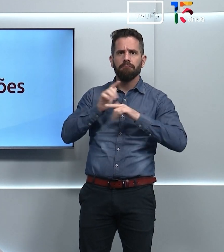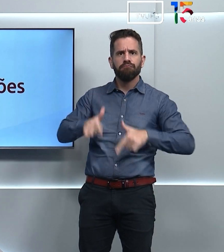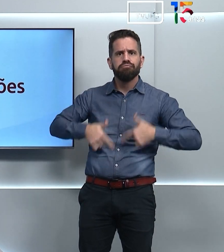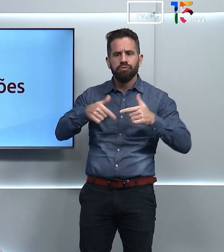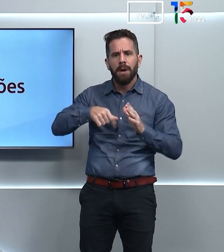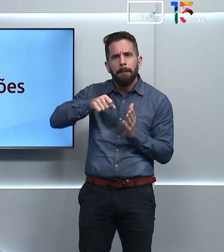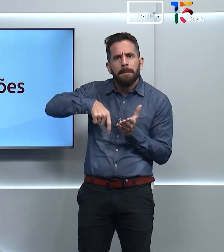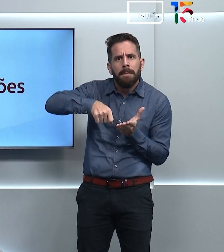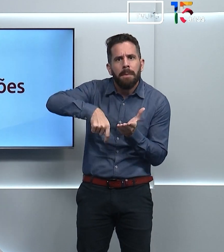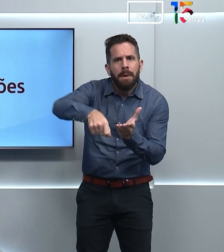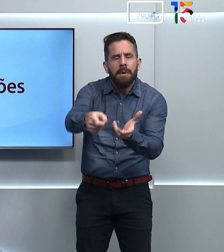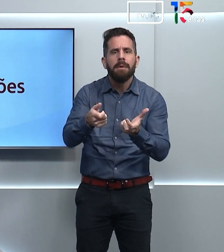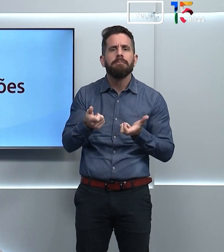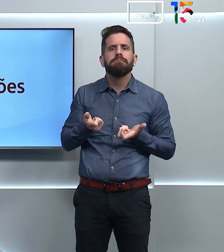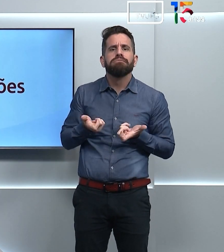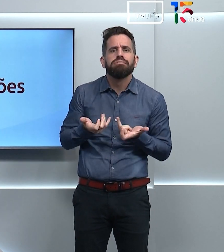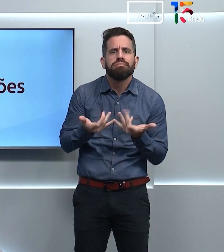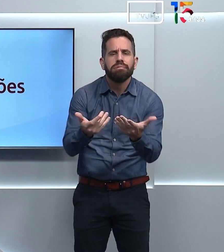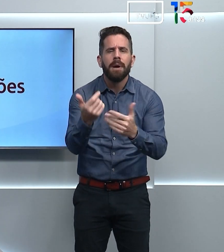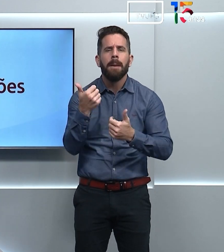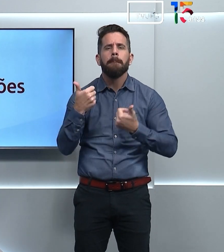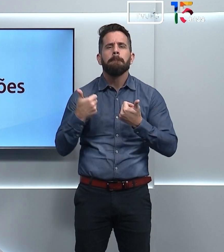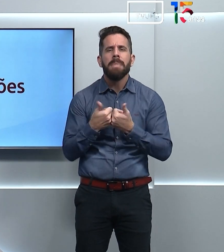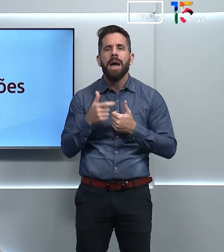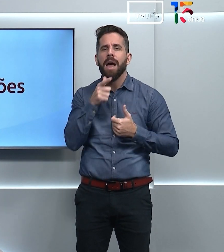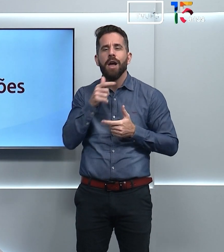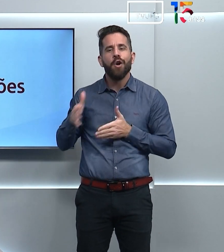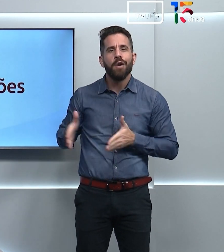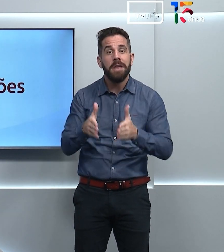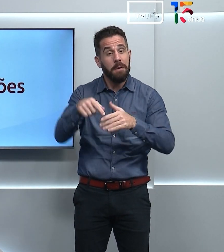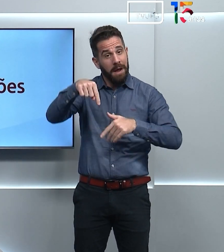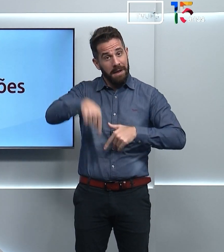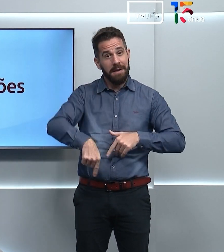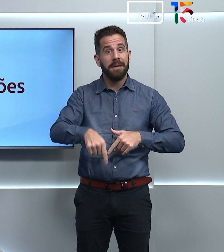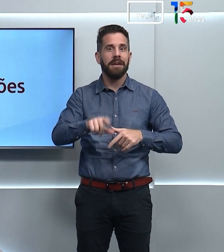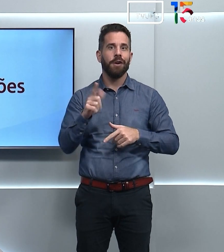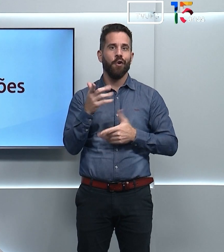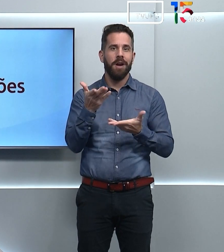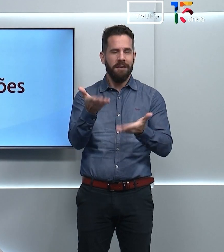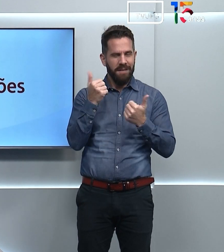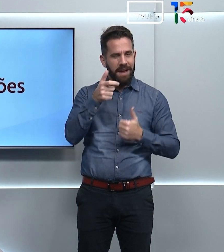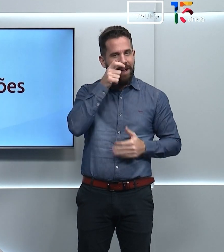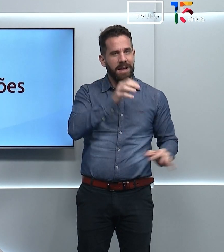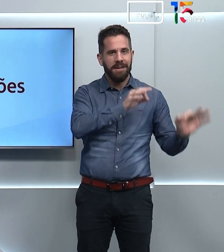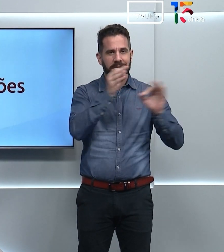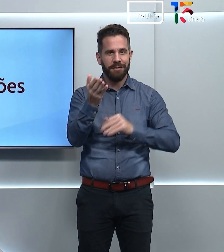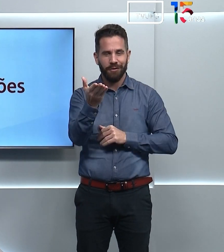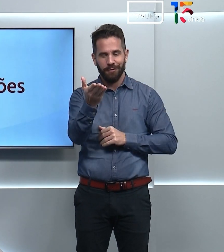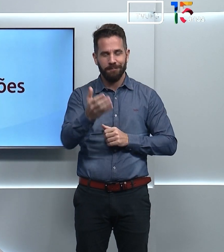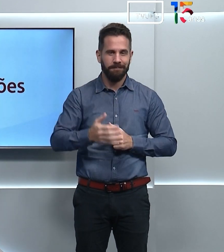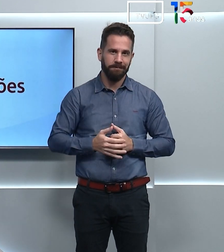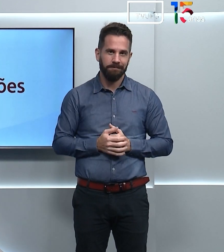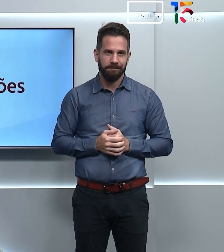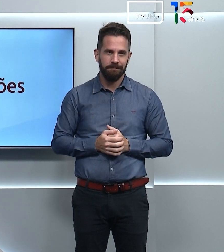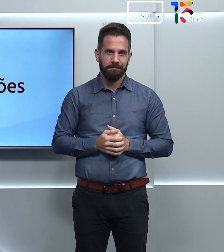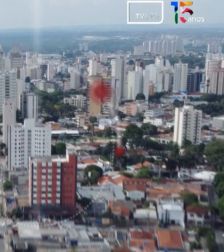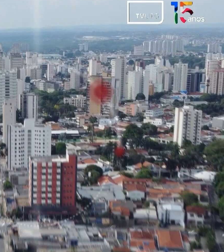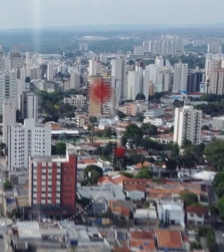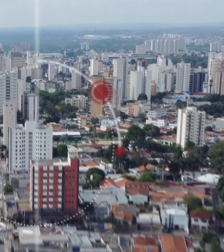restauração de nascentes na região metropolitana de Goiânia. Vem com a gente, o programa já está no ar.